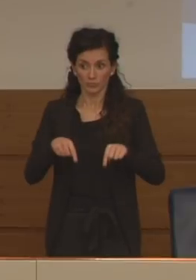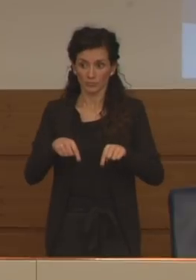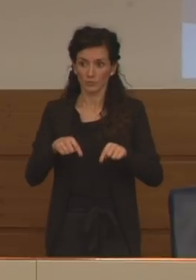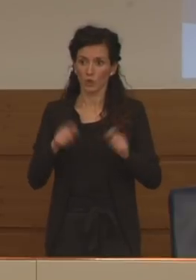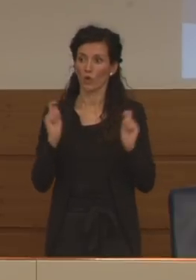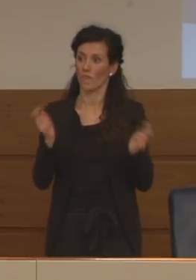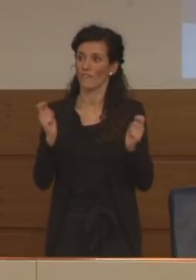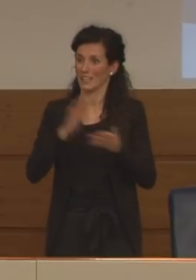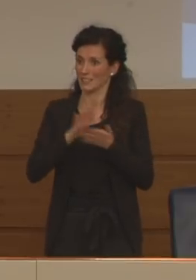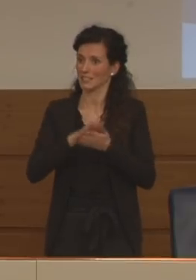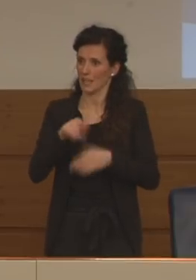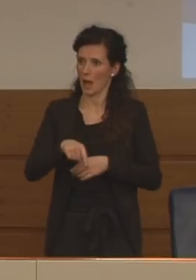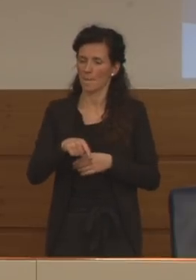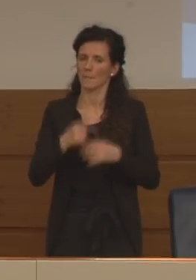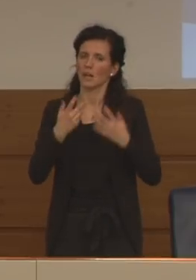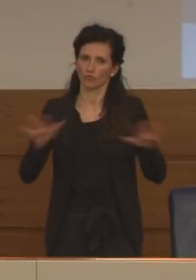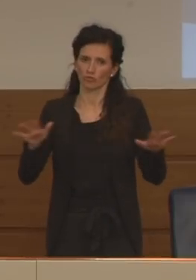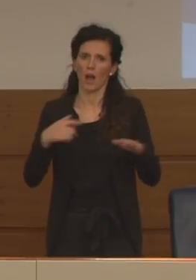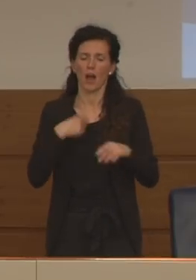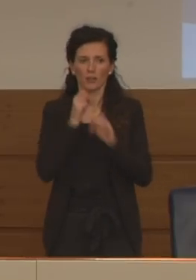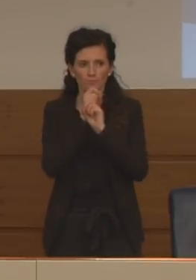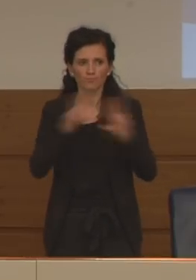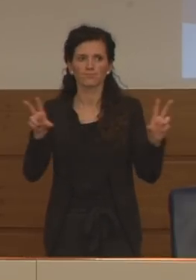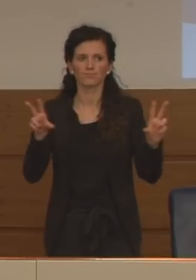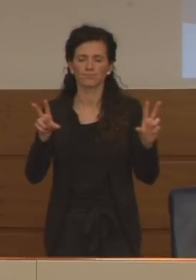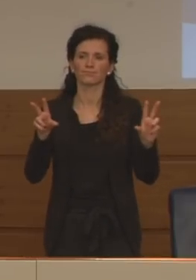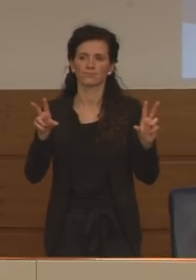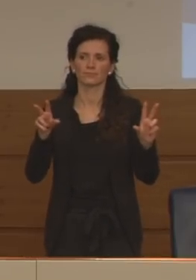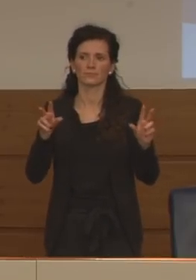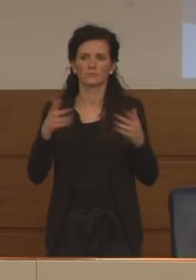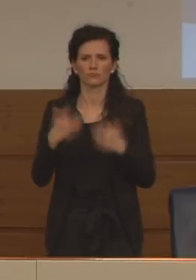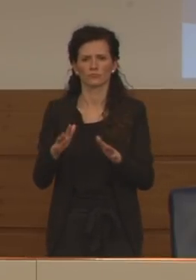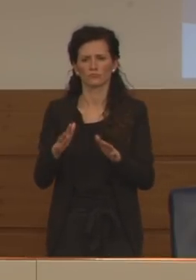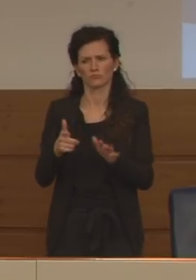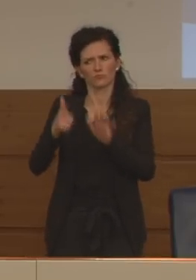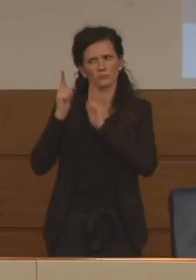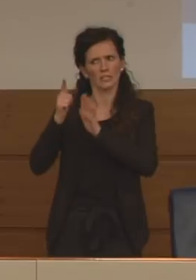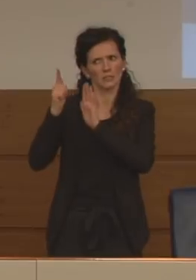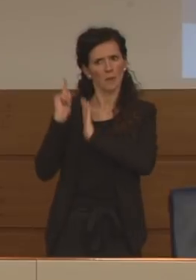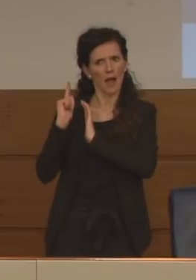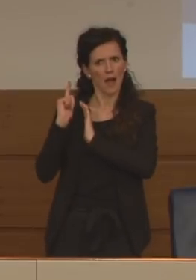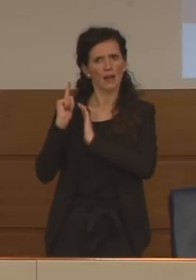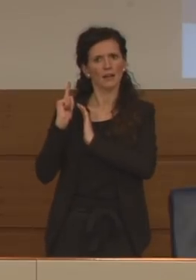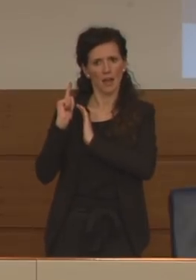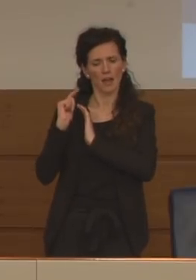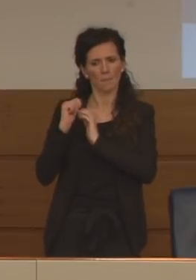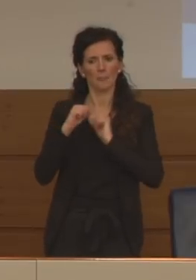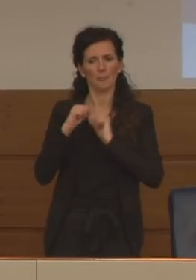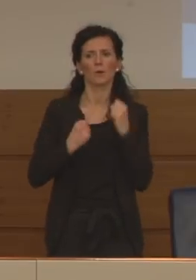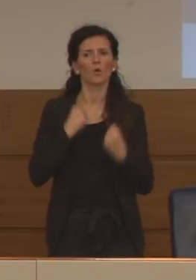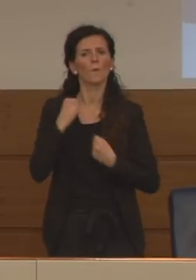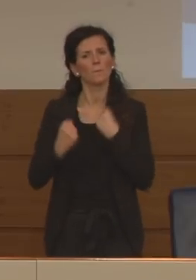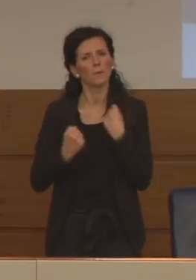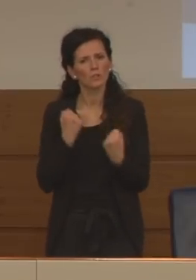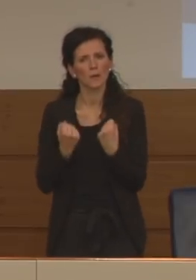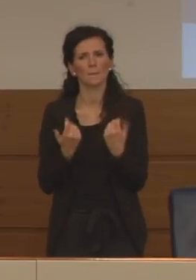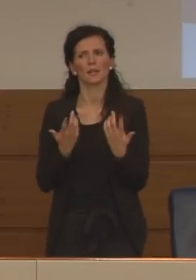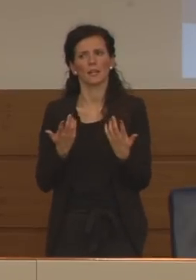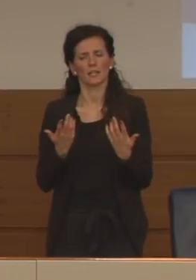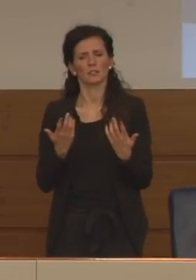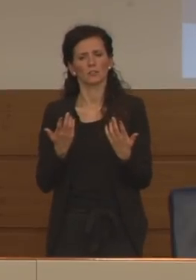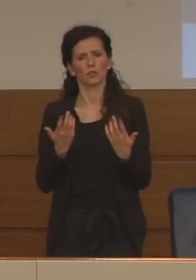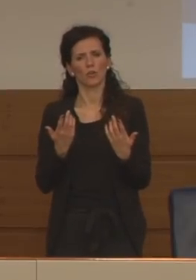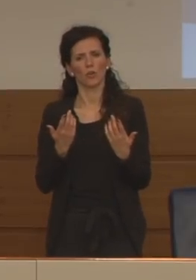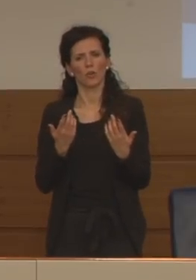abbiamo segnalato alcune settimane fa dei comportamenti delle cose che facevano prevedere